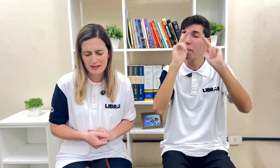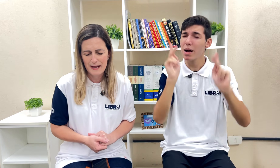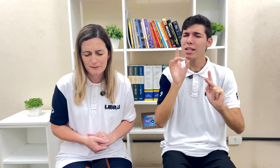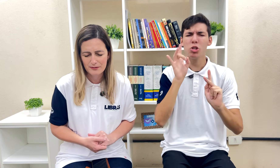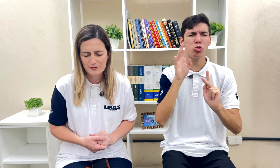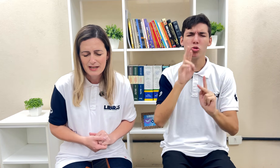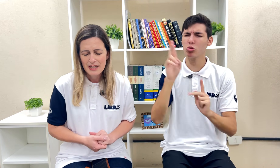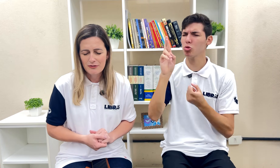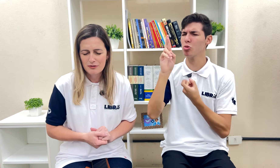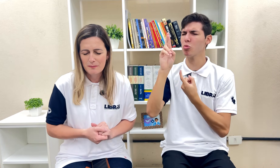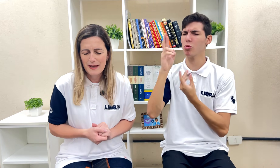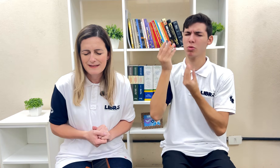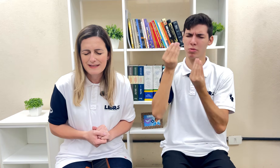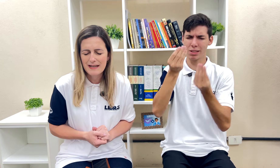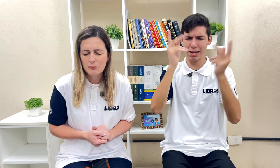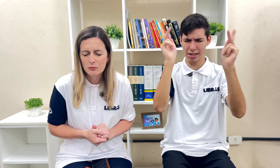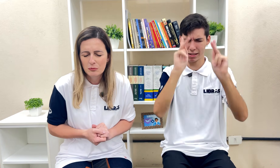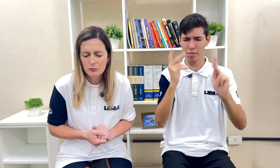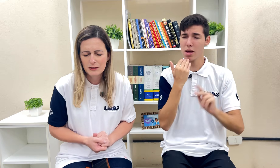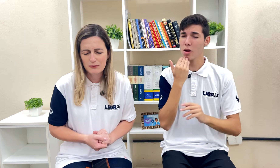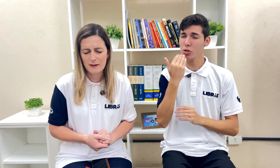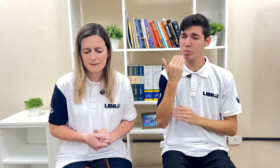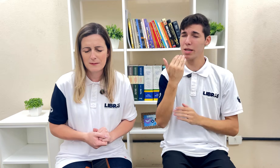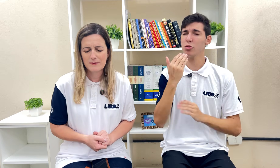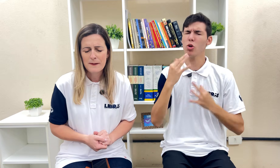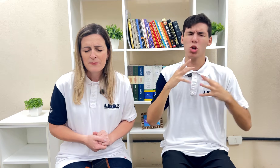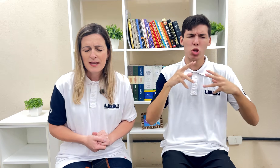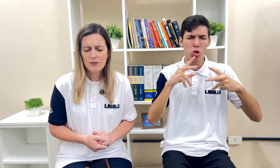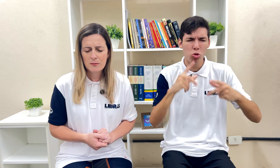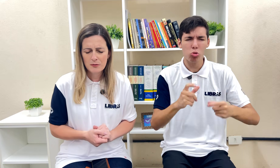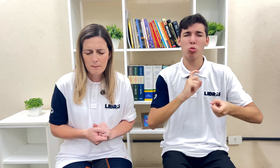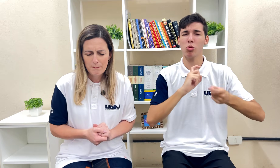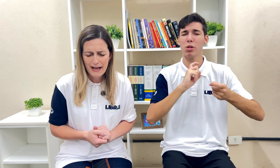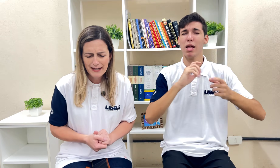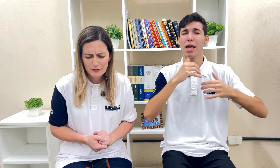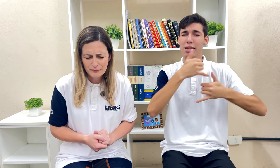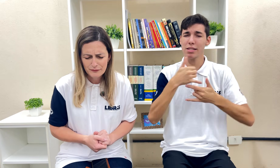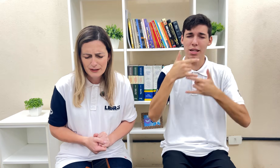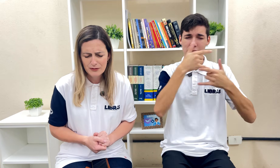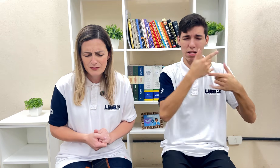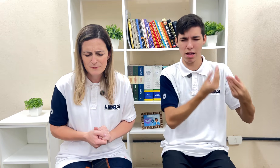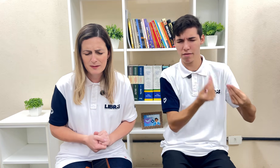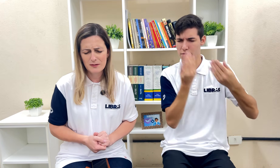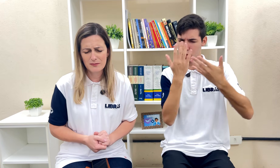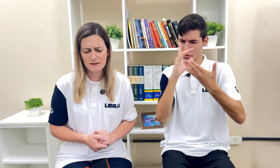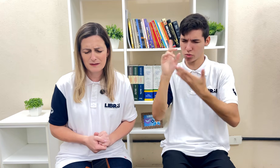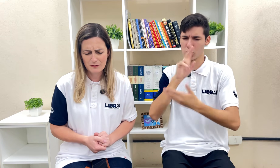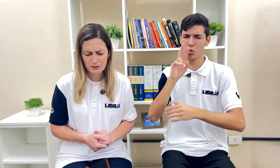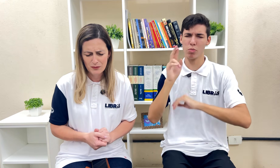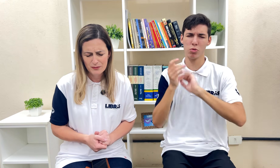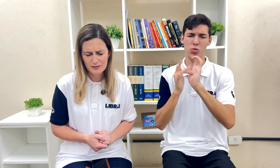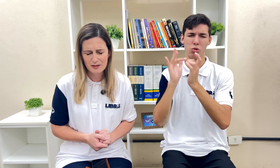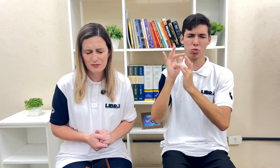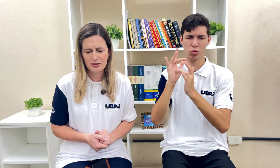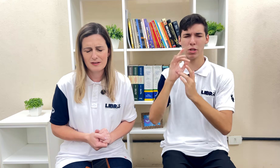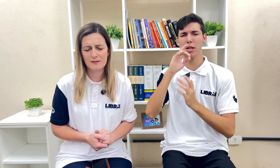dar, meu Deus. Eu te peço e entrego tudo em tuas mãos, em nome do Pai, do Filho e do Espírito Santo, em nome do Senhor